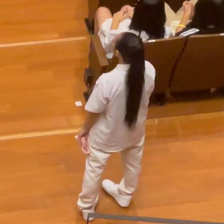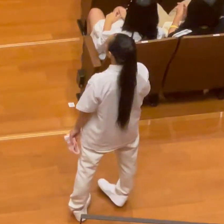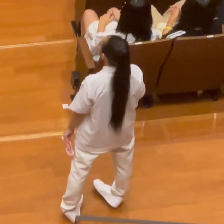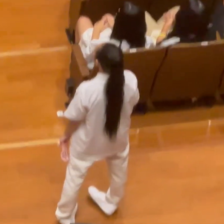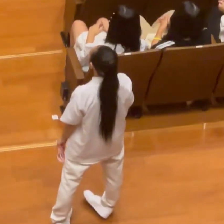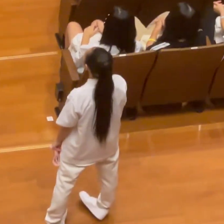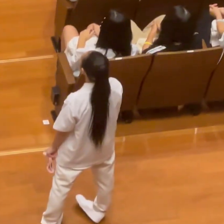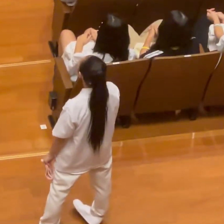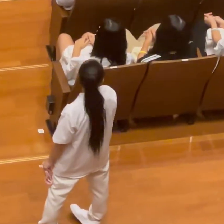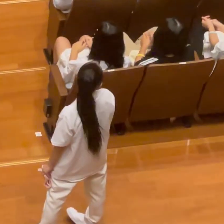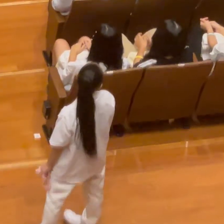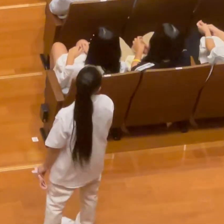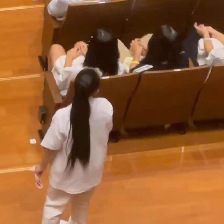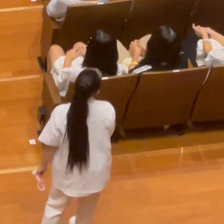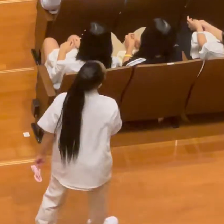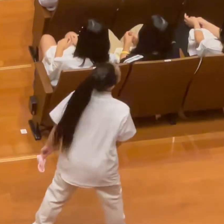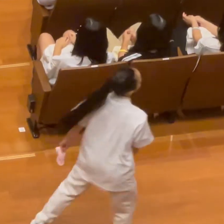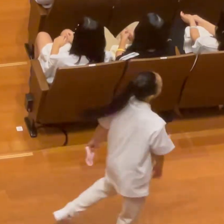後、